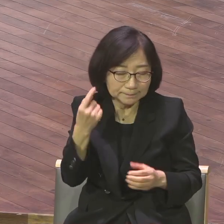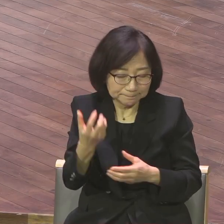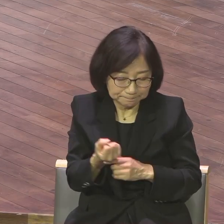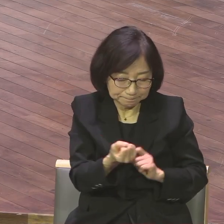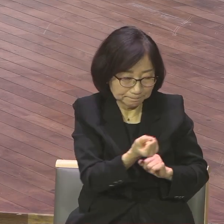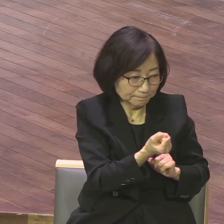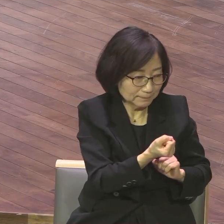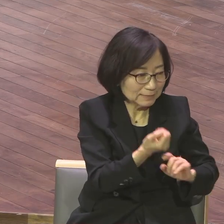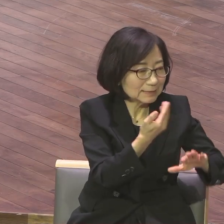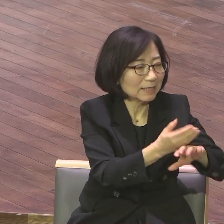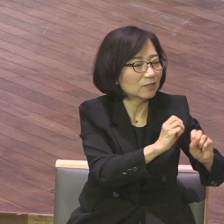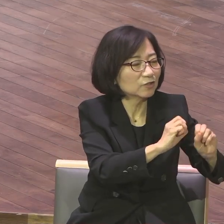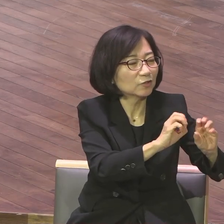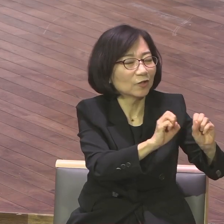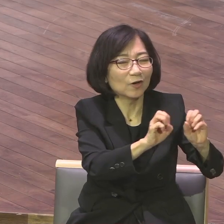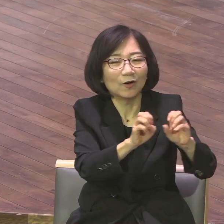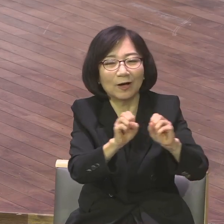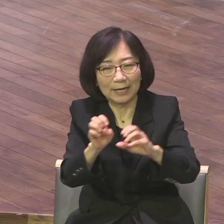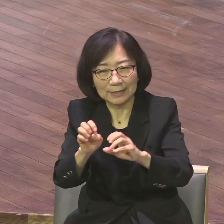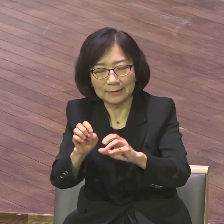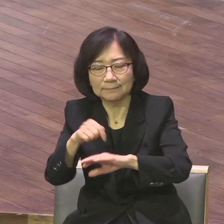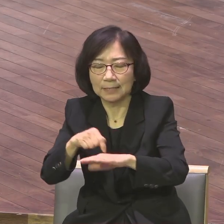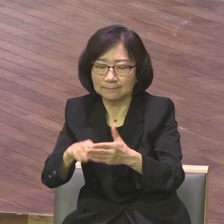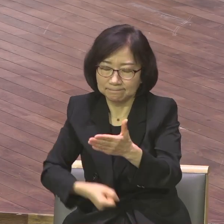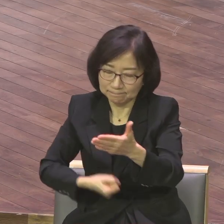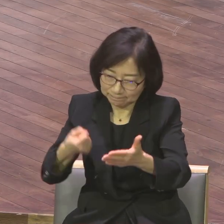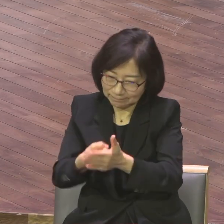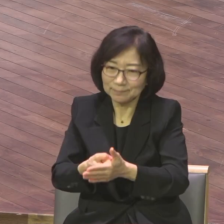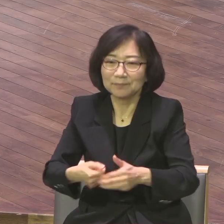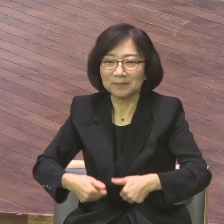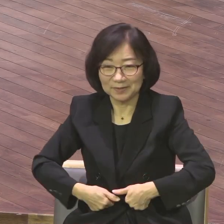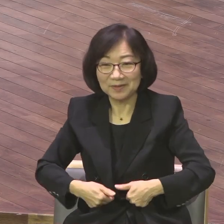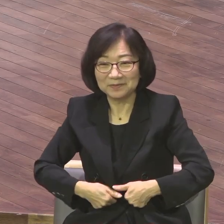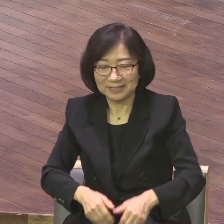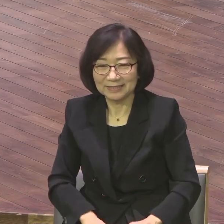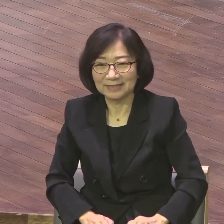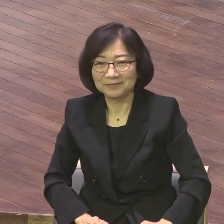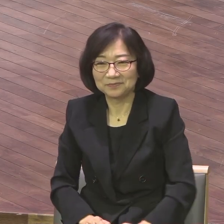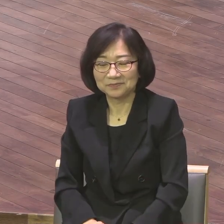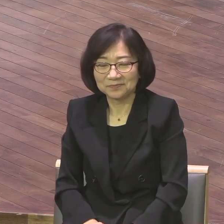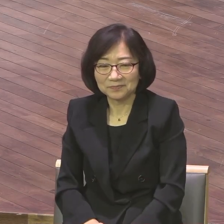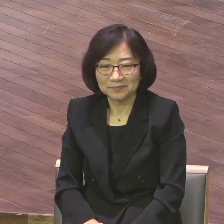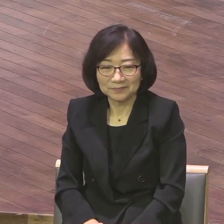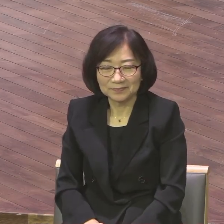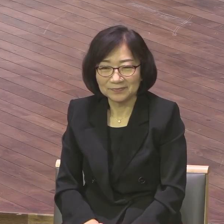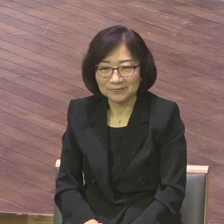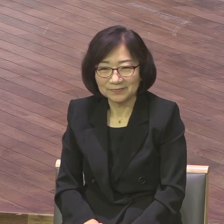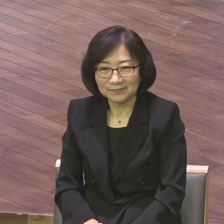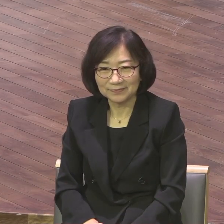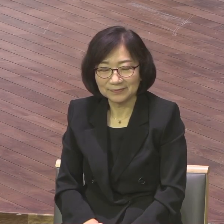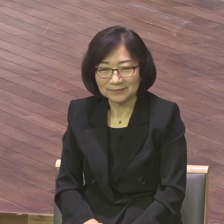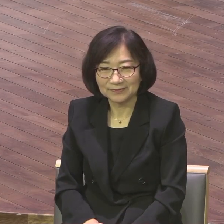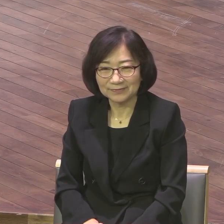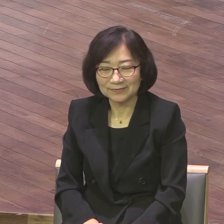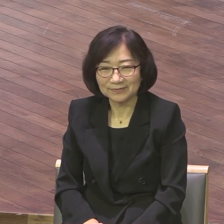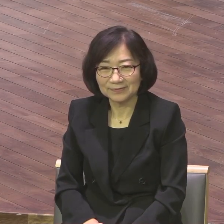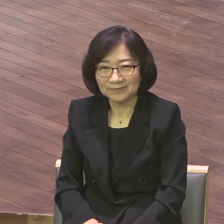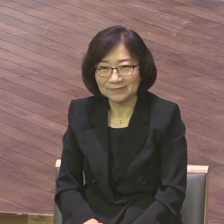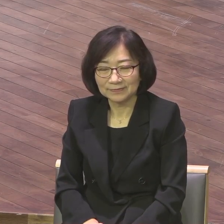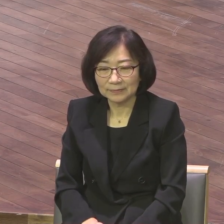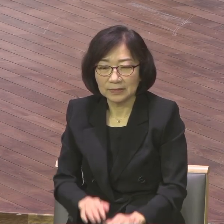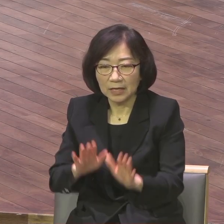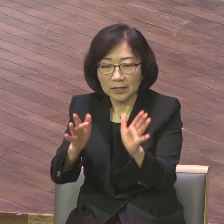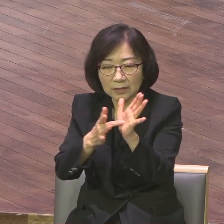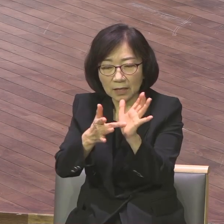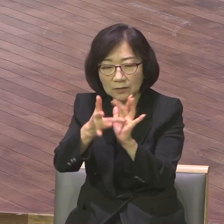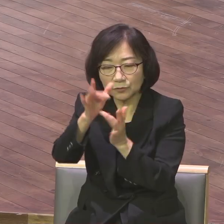전거하겠다라고 하는 결단을 하라는 것입니다. 성찬을 통해서 우리에게 주어진 사명이 바로 예수 그리스도의